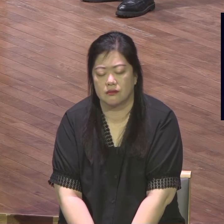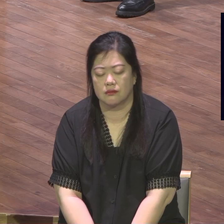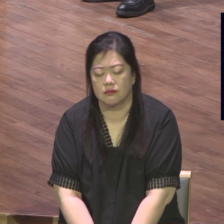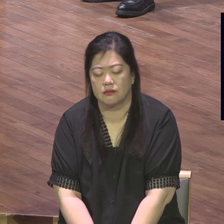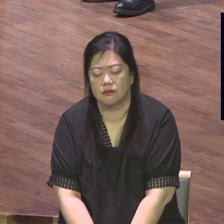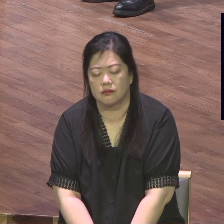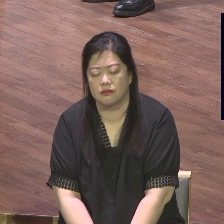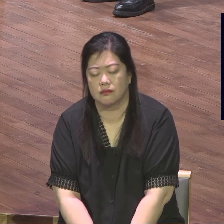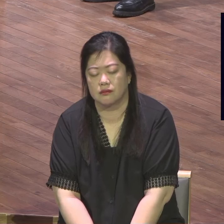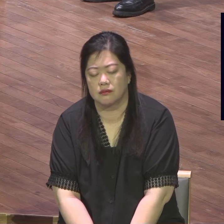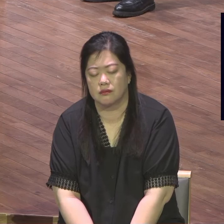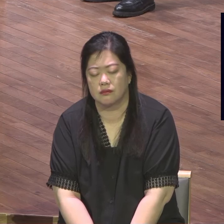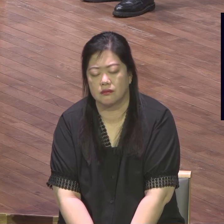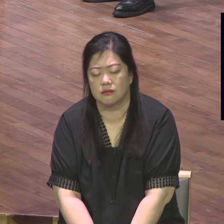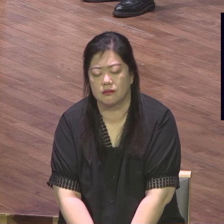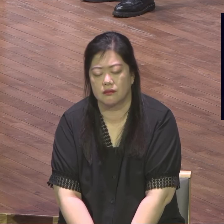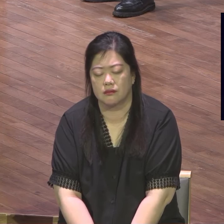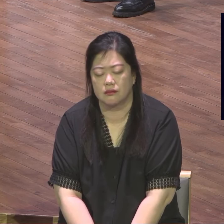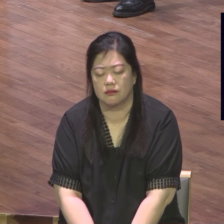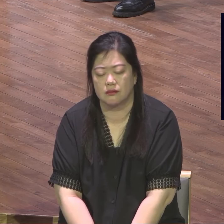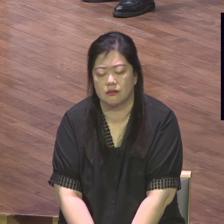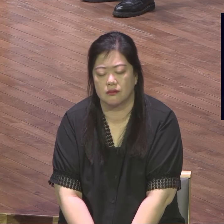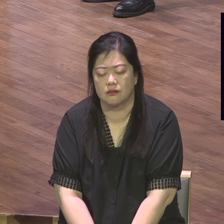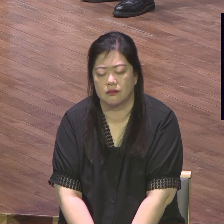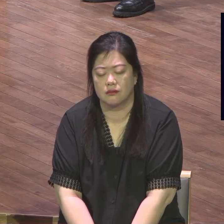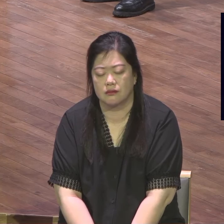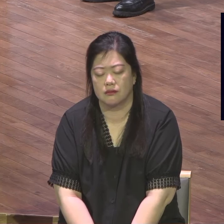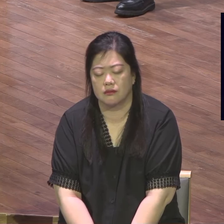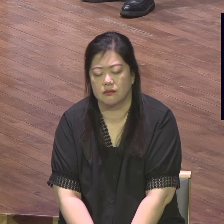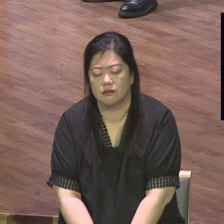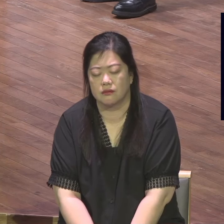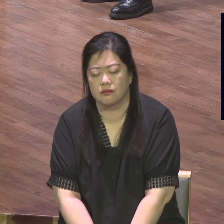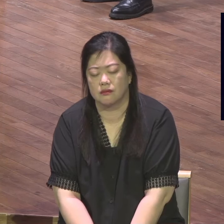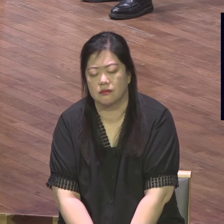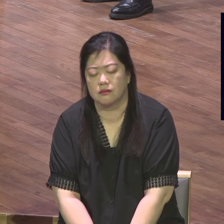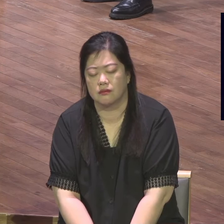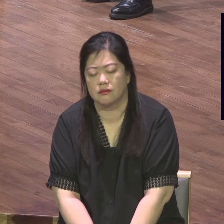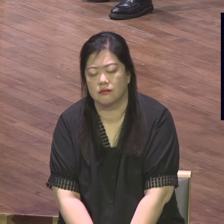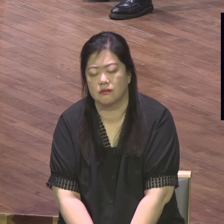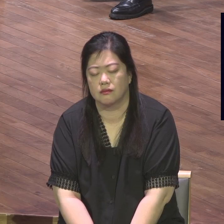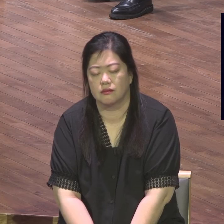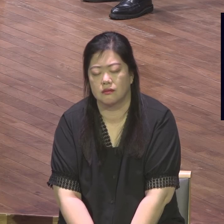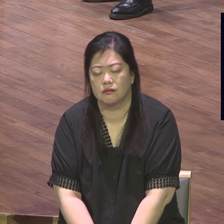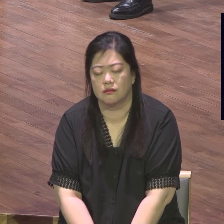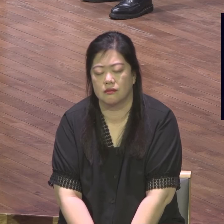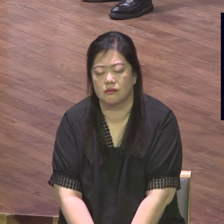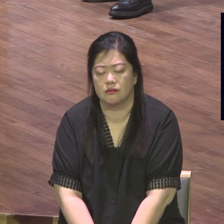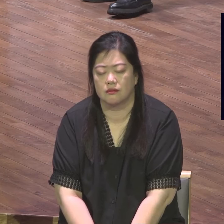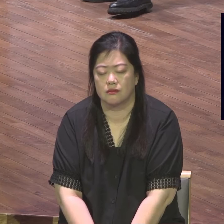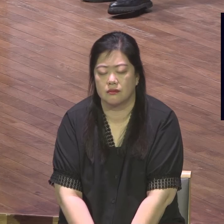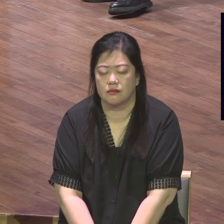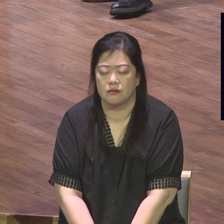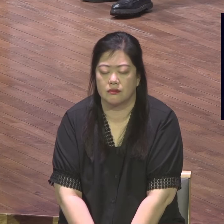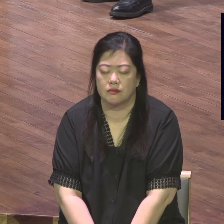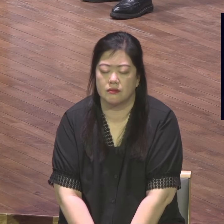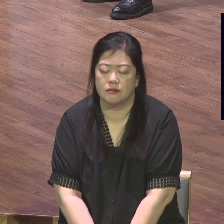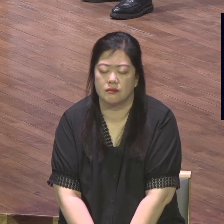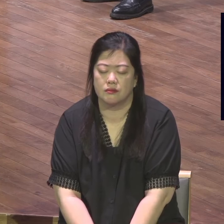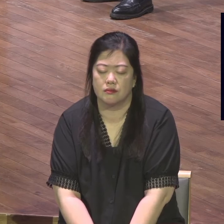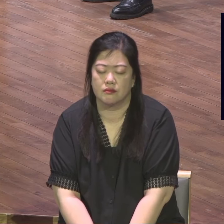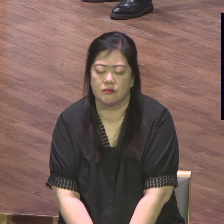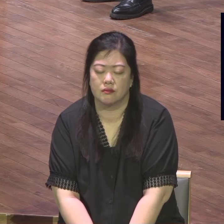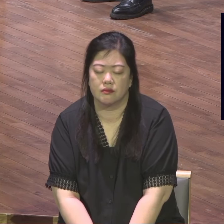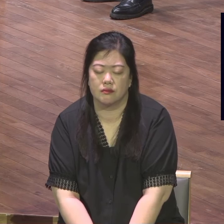영혼 속에 우리의 무의식 속에 우리의 잠재의식 속에 뿌리 내려지게 하여 주시옵시고 하나님의 말씀이